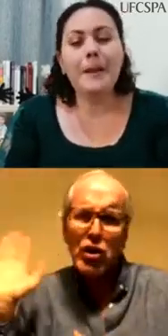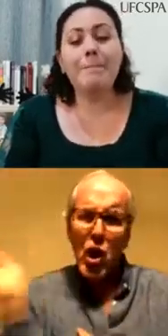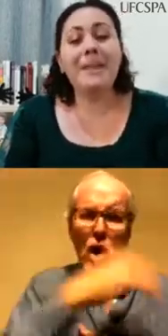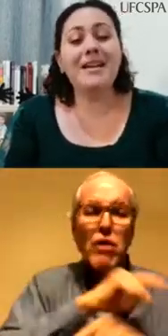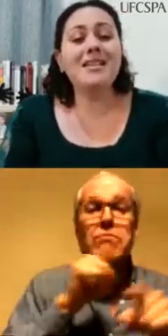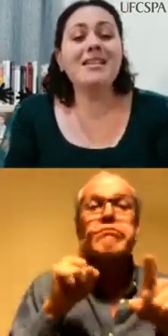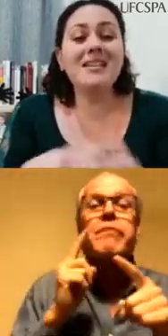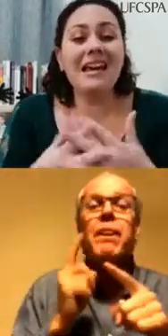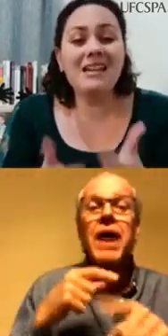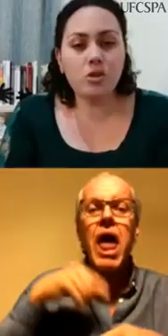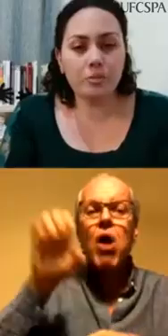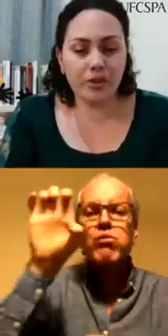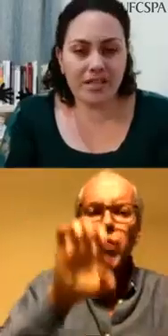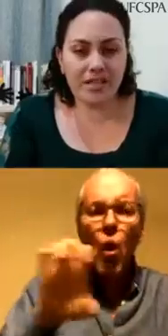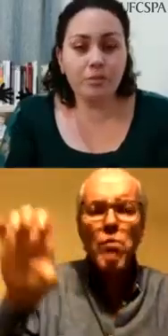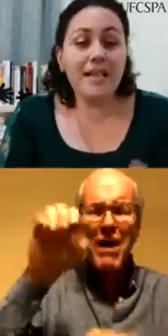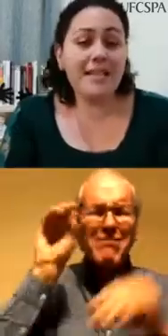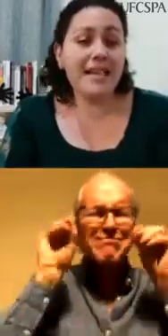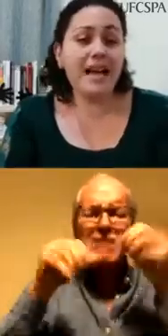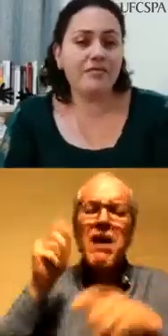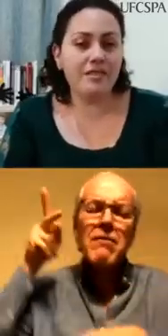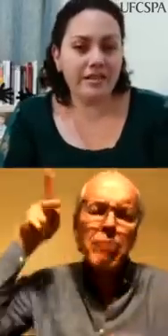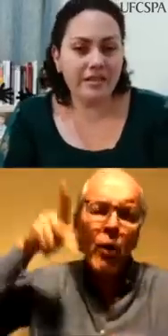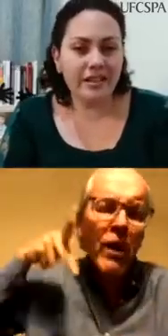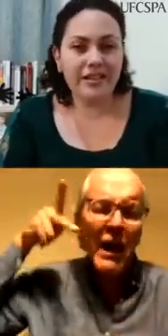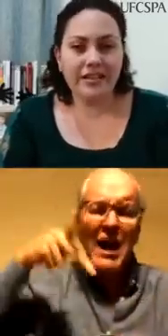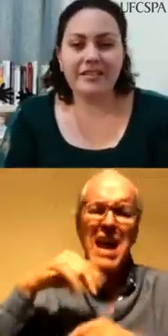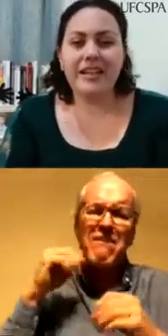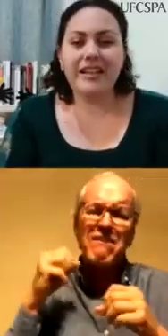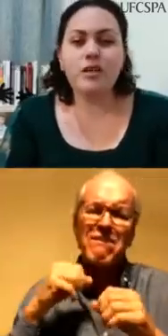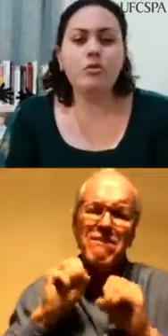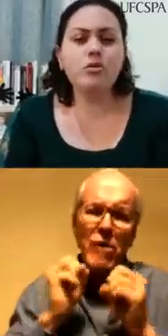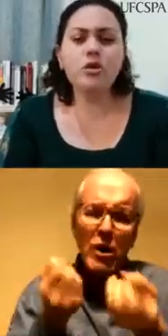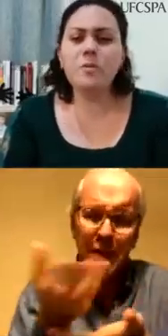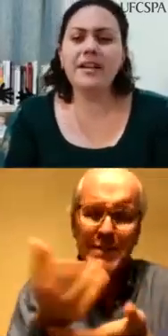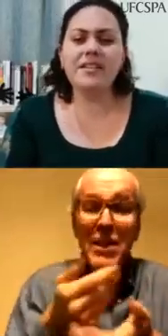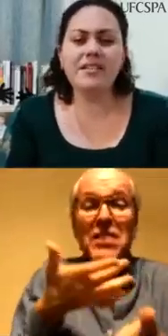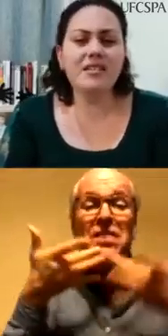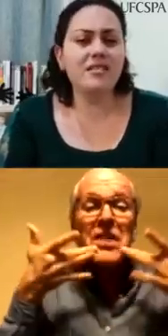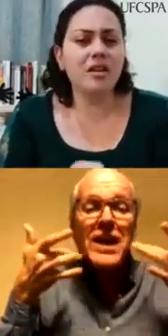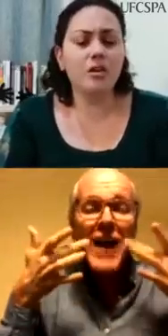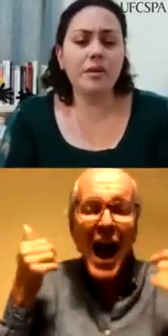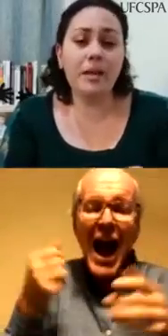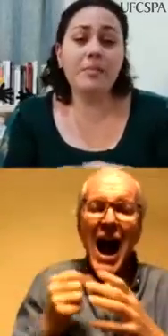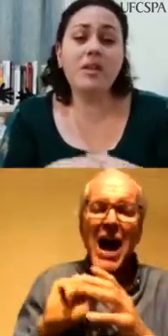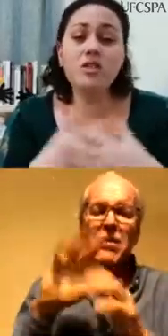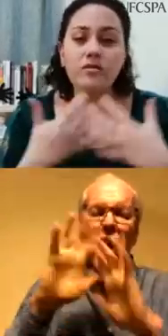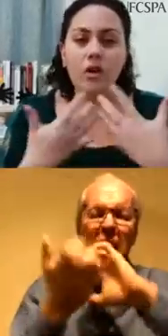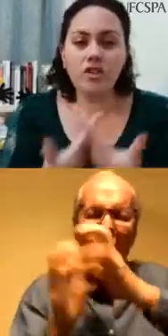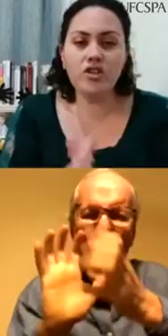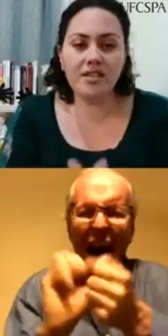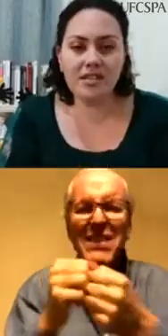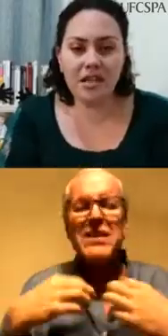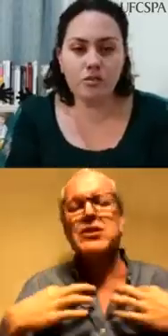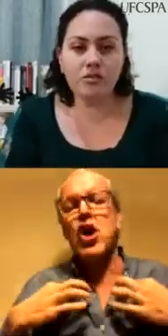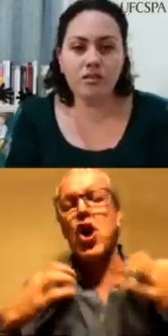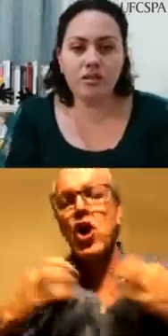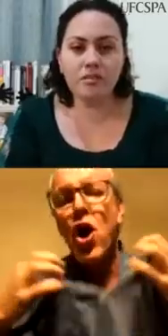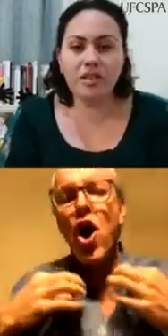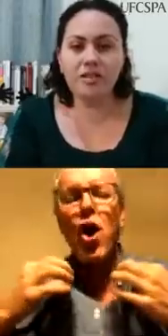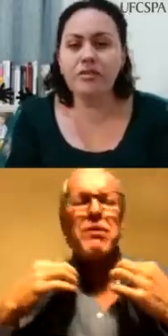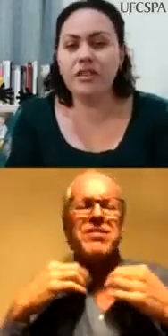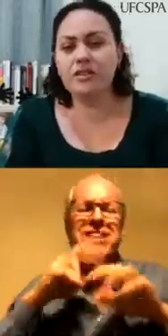tendo mais acesso, por exemplo, nas lives. Né? Em alguns outros países, então, é bem mais forte esse acesso